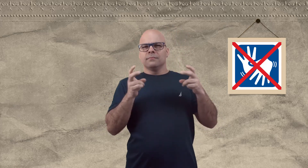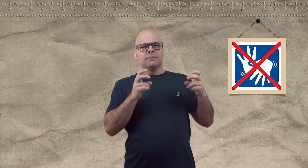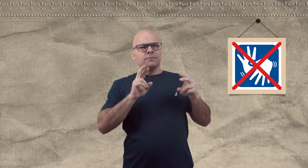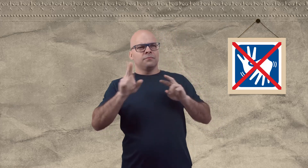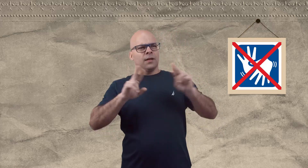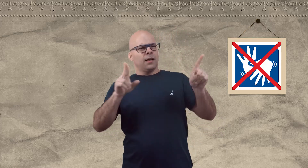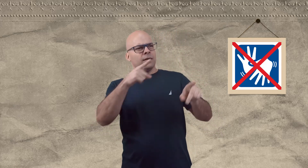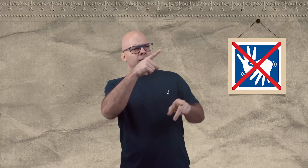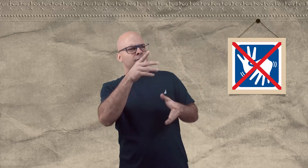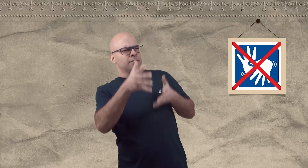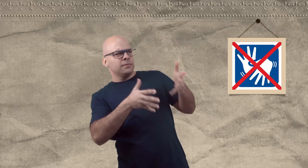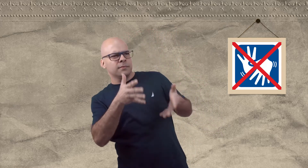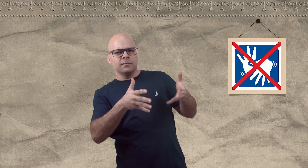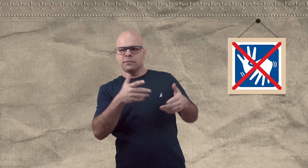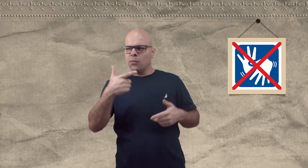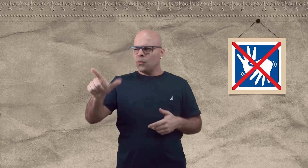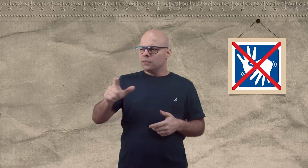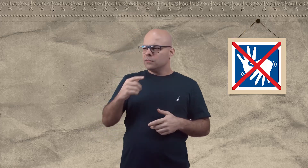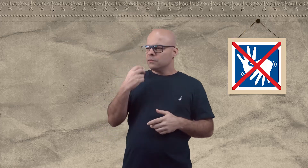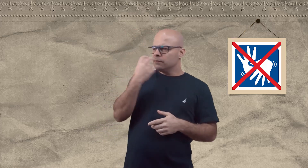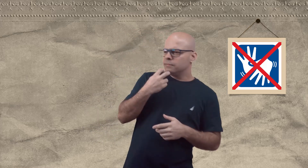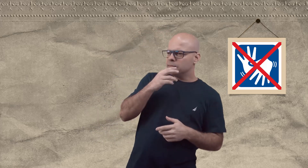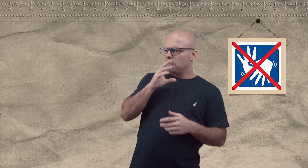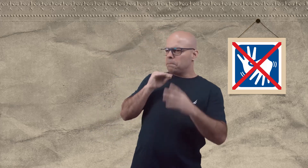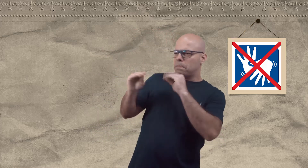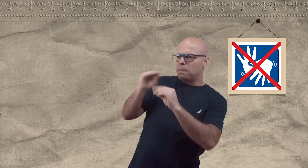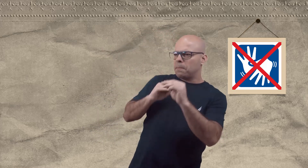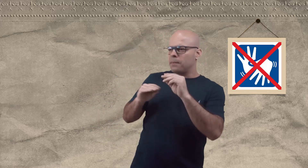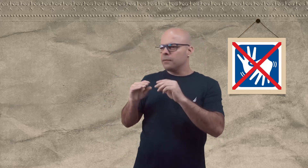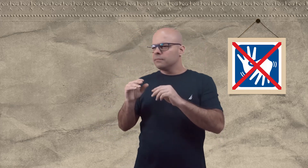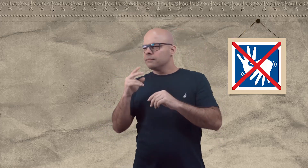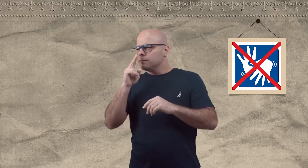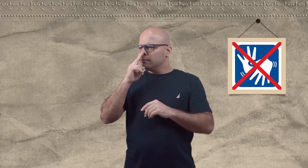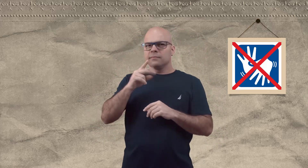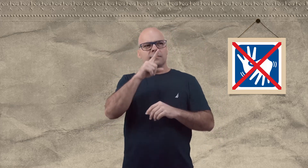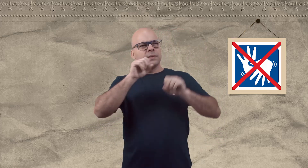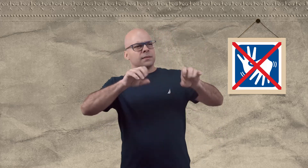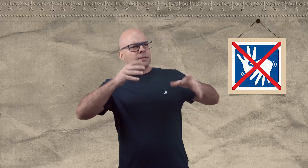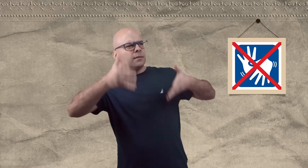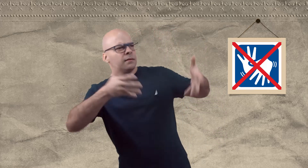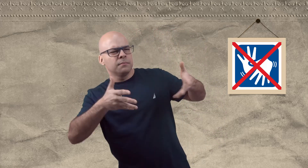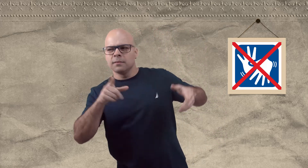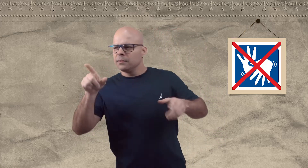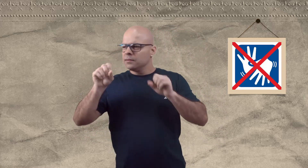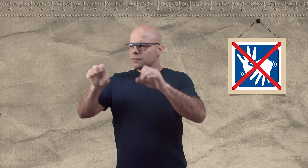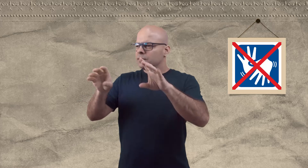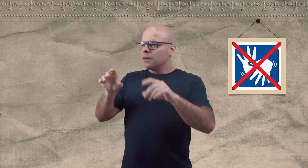que algumas meninas conversavam em língua de sinais, outras em francês. Algumas foram ensinadas em